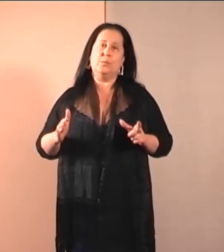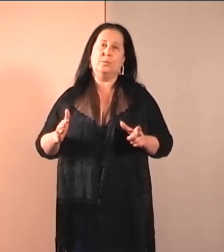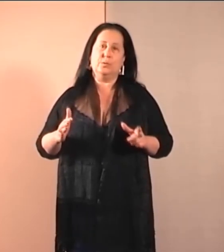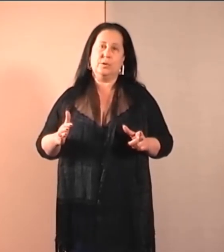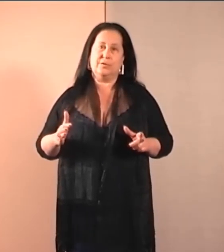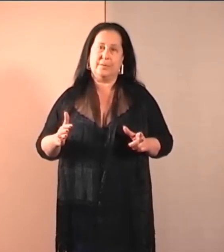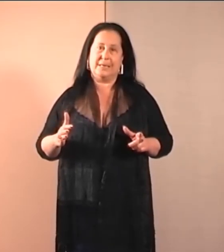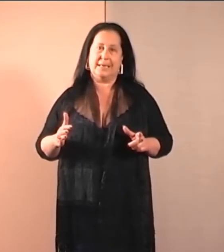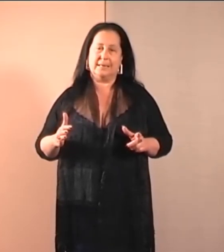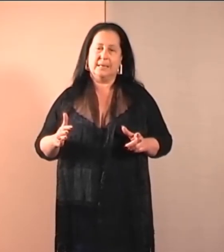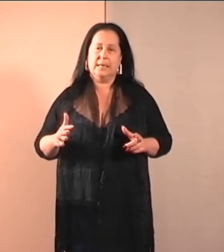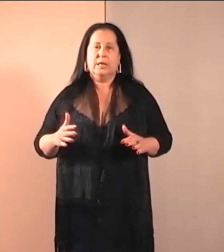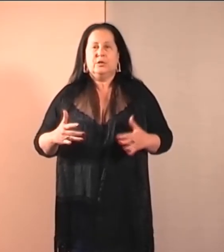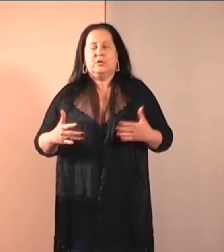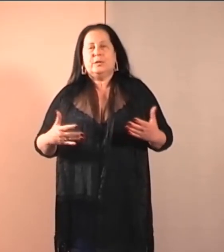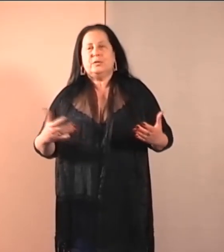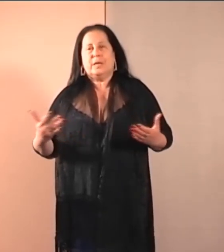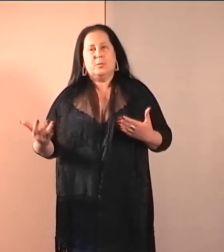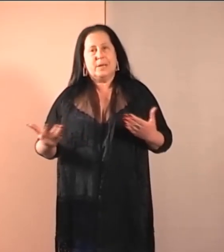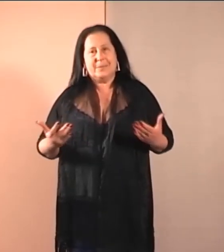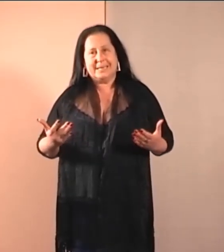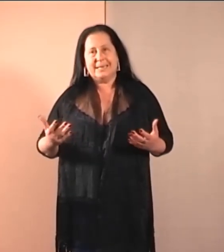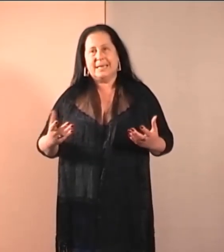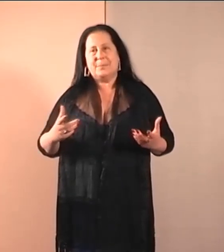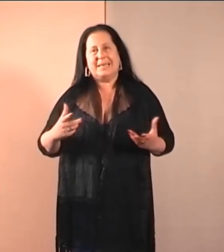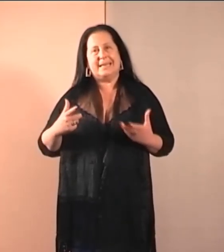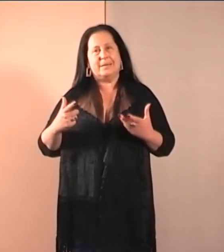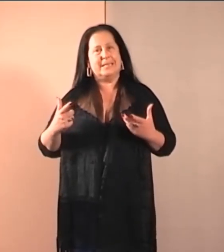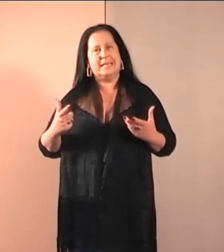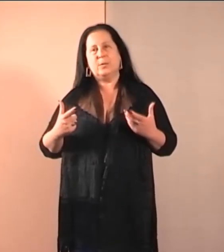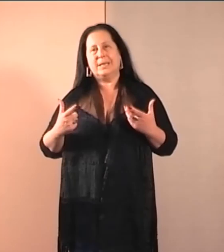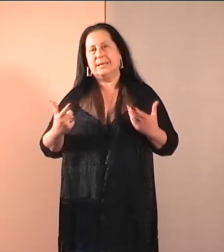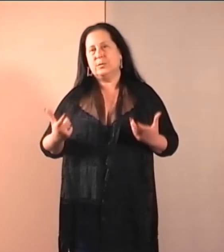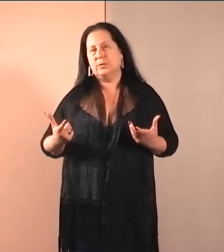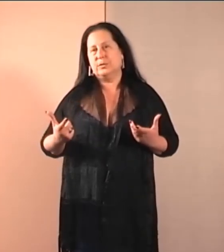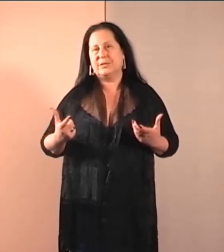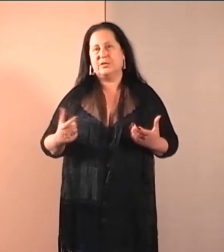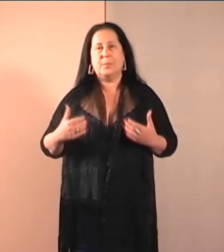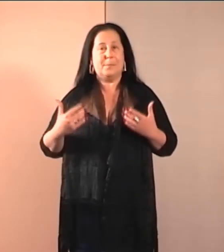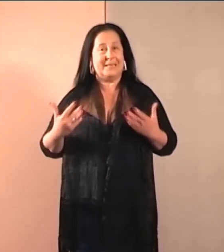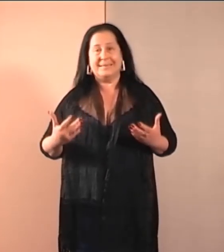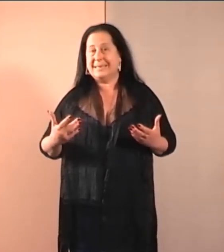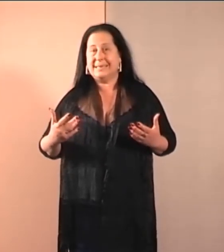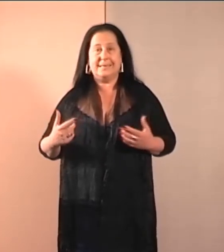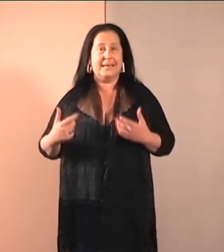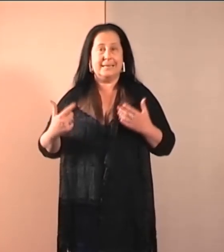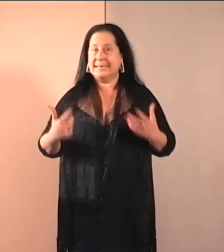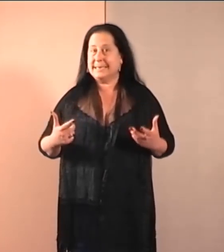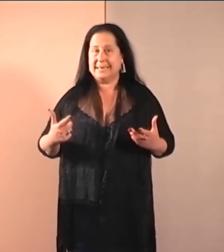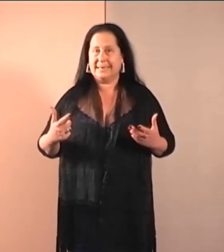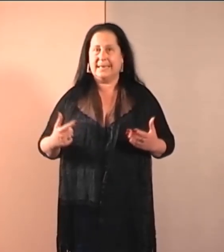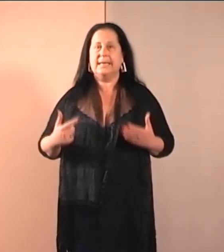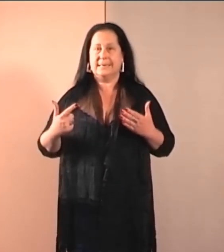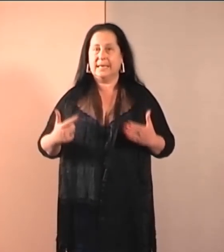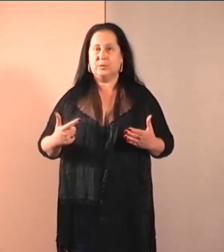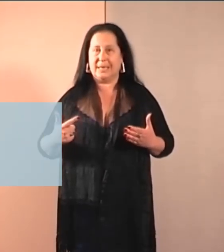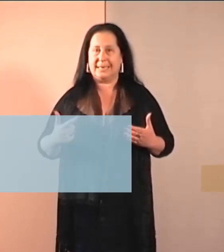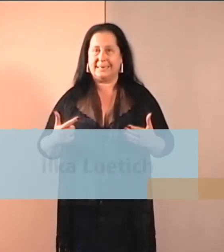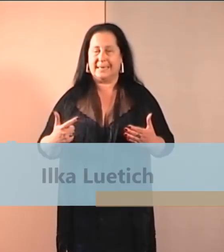un núcleo familiar Todo esto, de alguna manera, es para evitar cualquier connotación panteísta, nihilista, naturalista